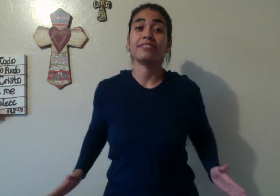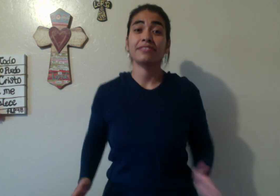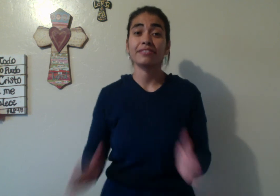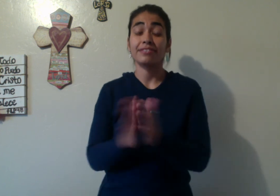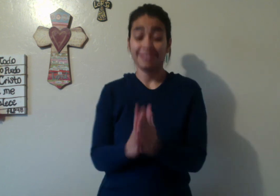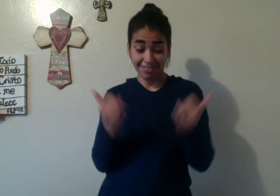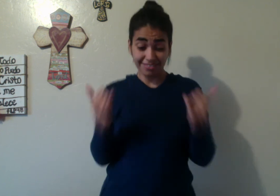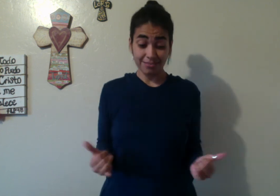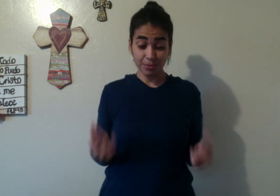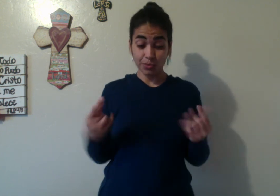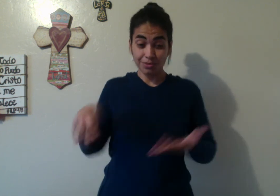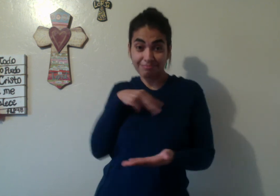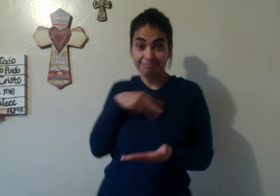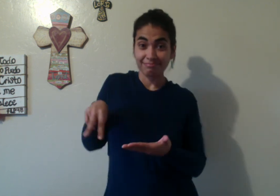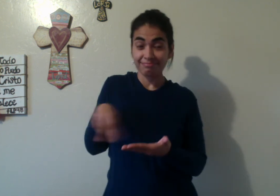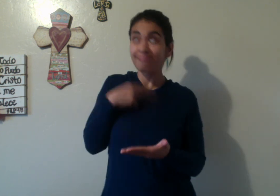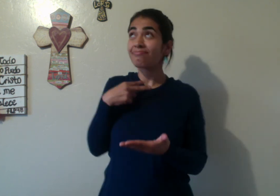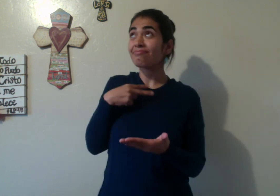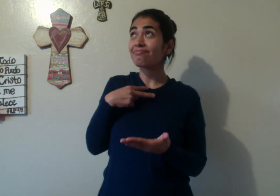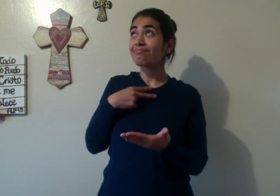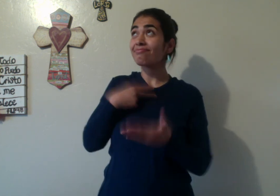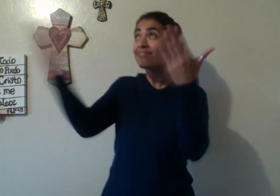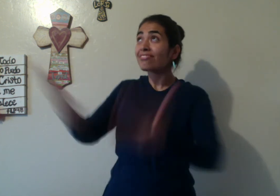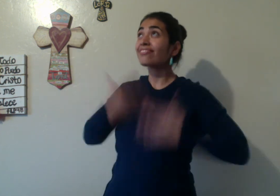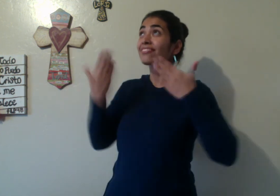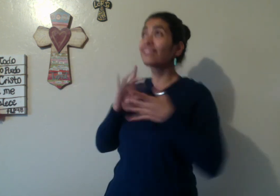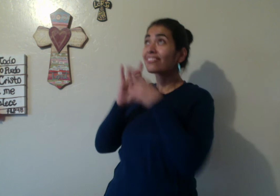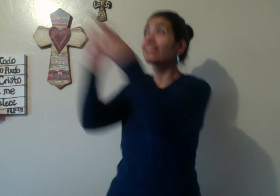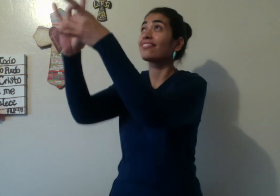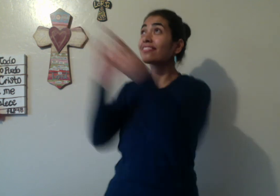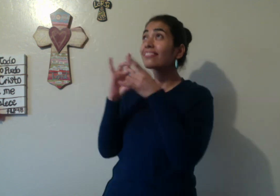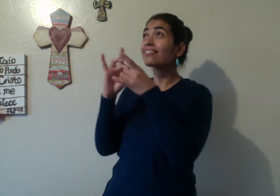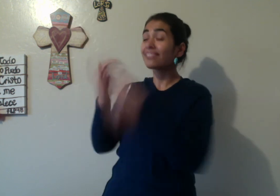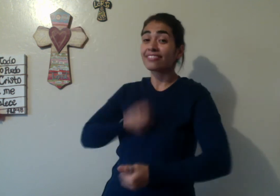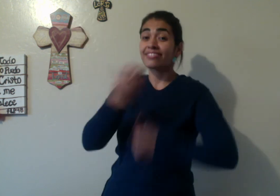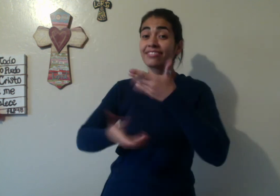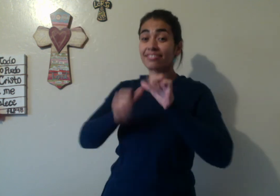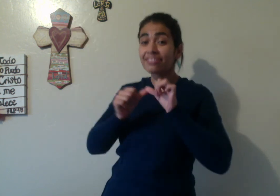Hoy bailaré, en ti yo me alegraré, mil versos te cantaré.